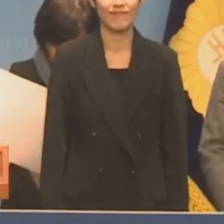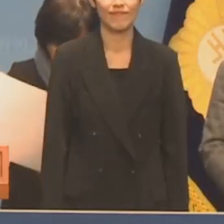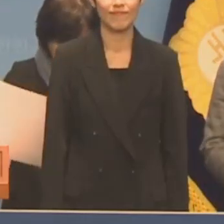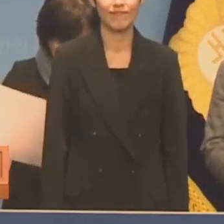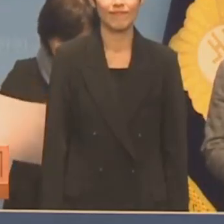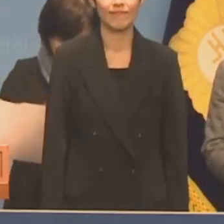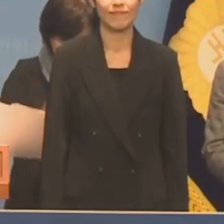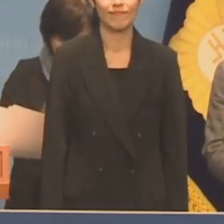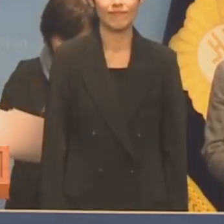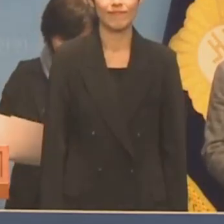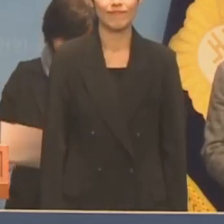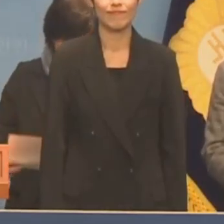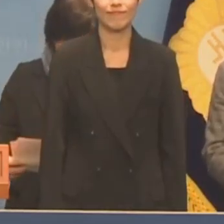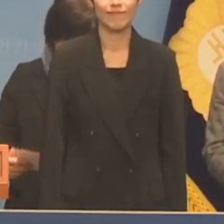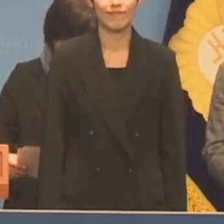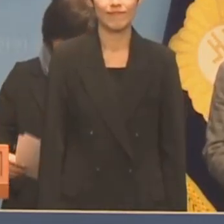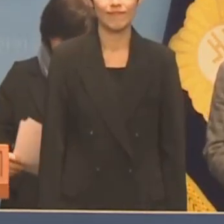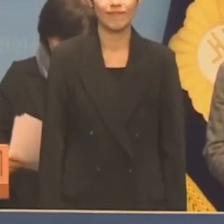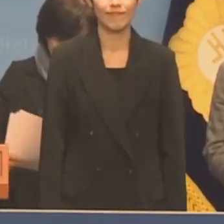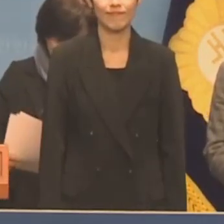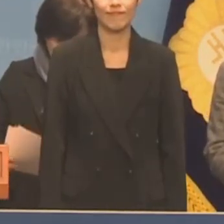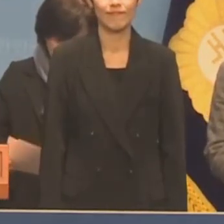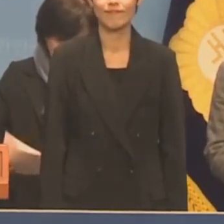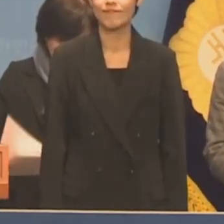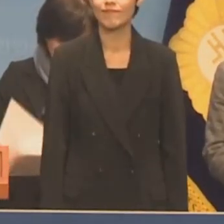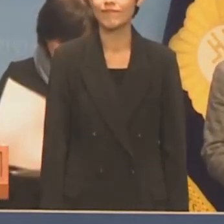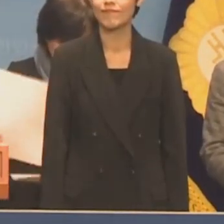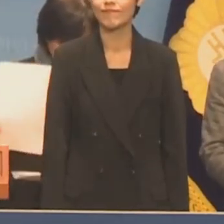자, 안 까먹으려면.